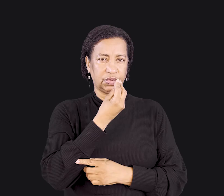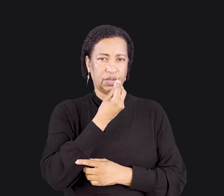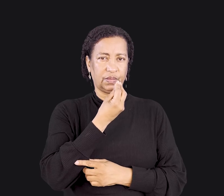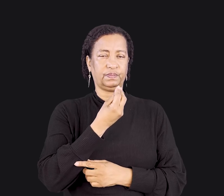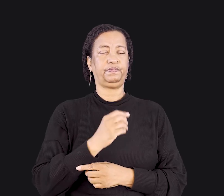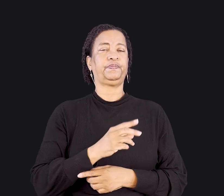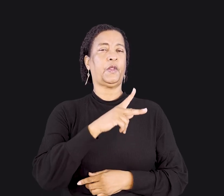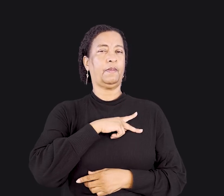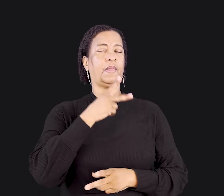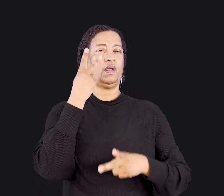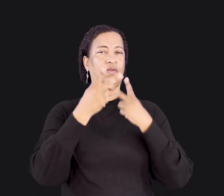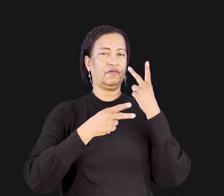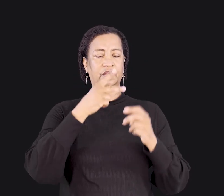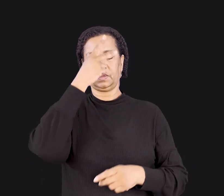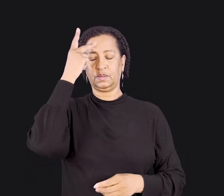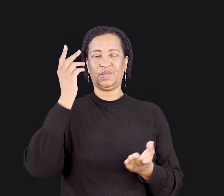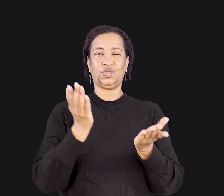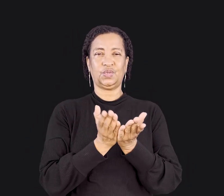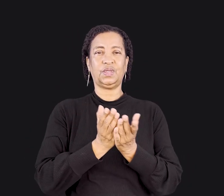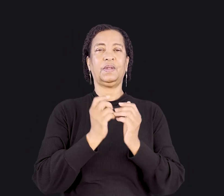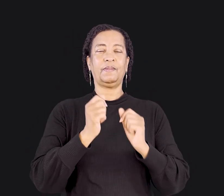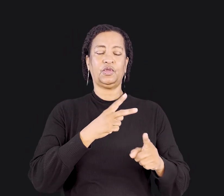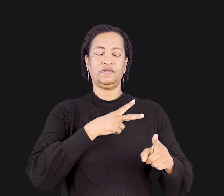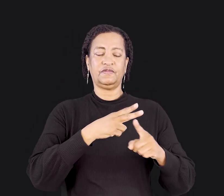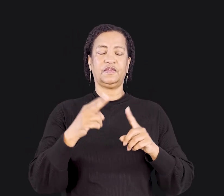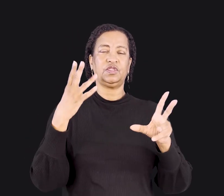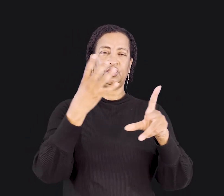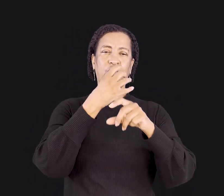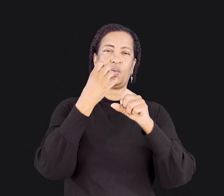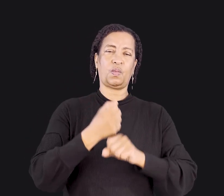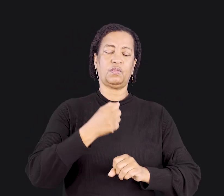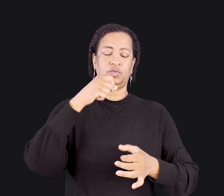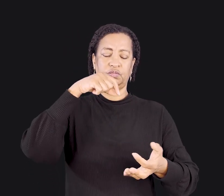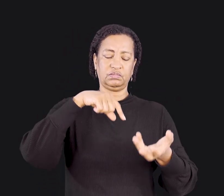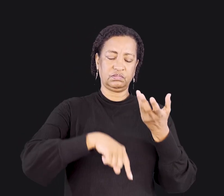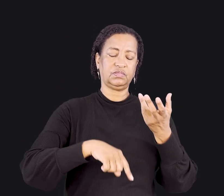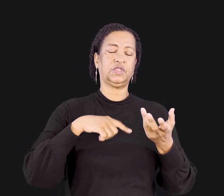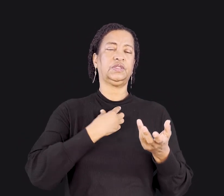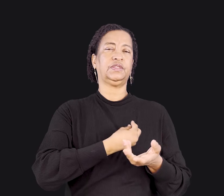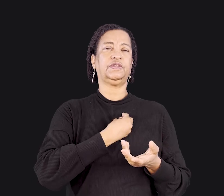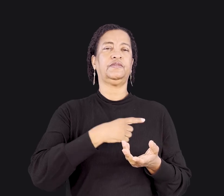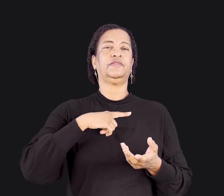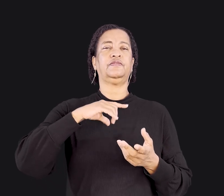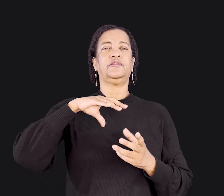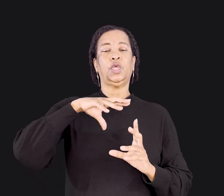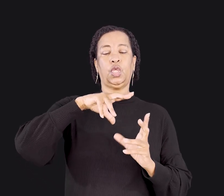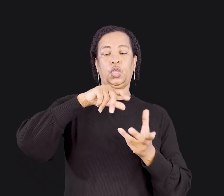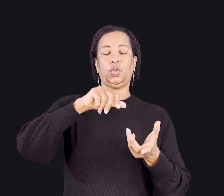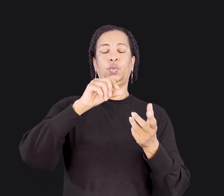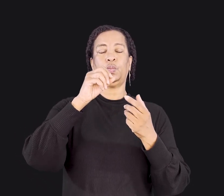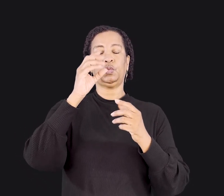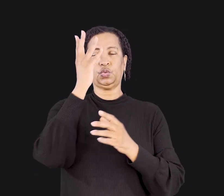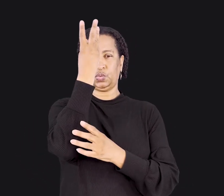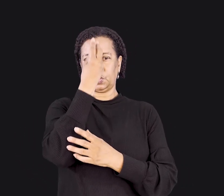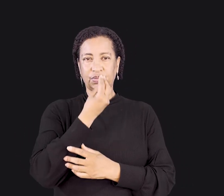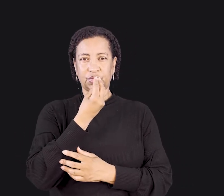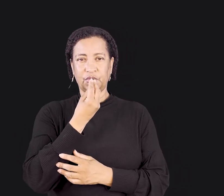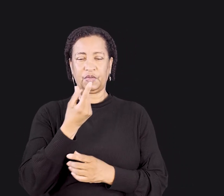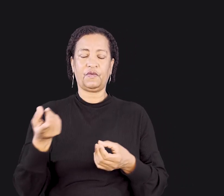o crente pode vencer esses poderes das trevas que existem no mundo espiritual. Voltando aos primeiros versículos dessa